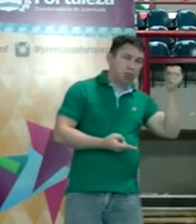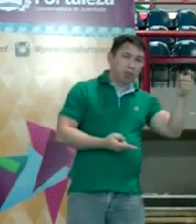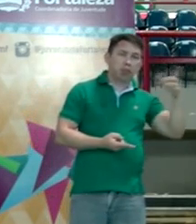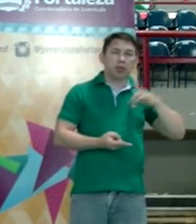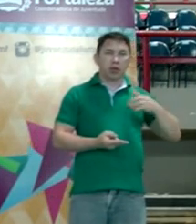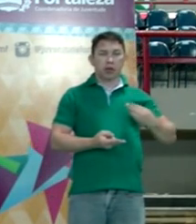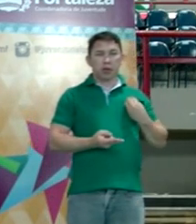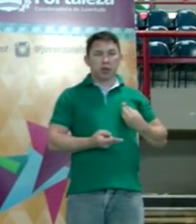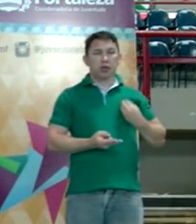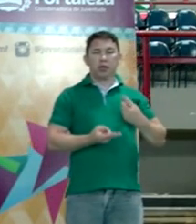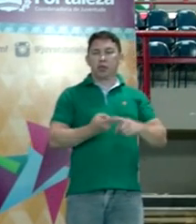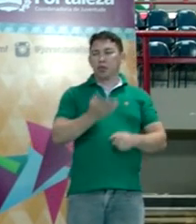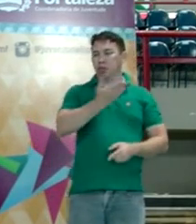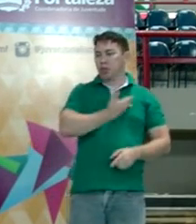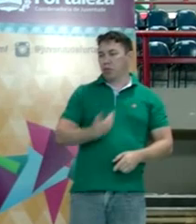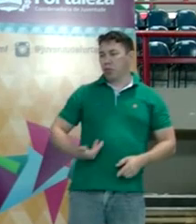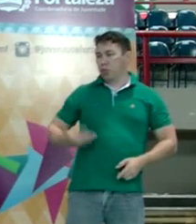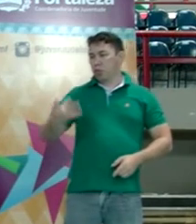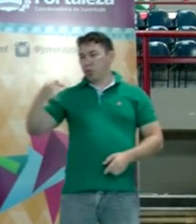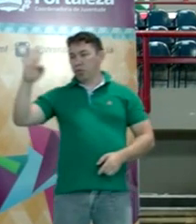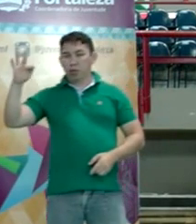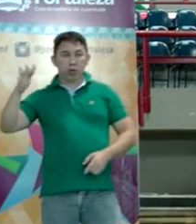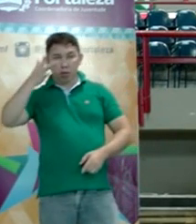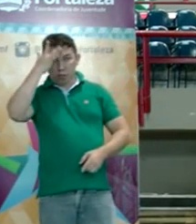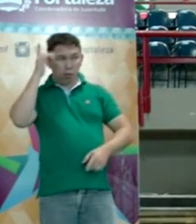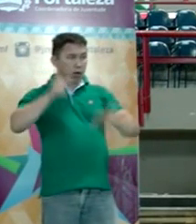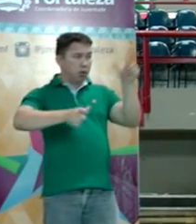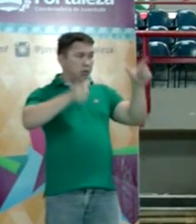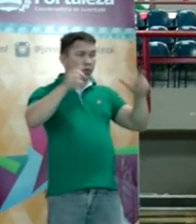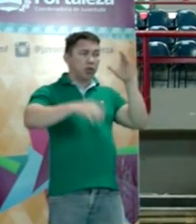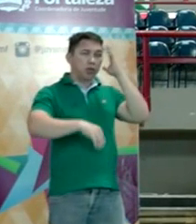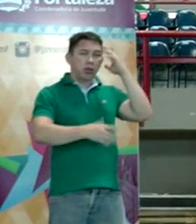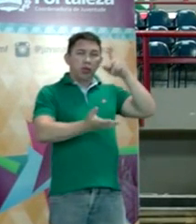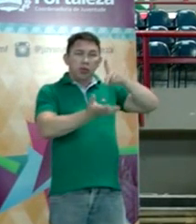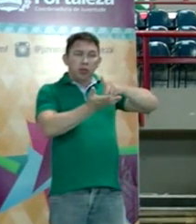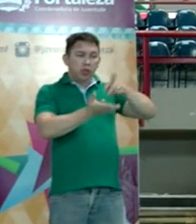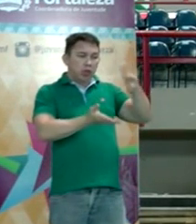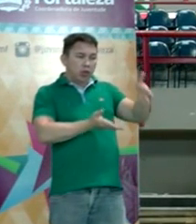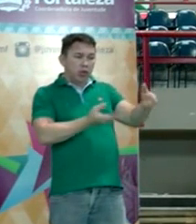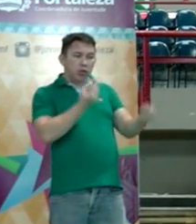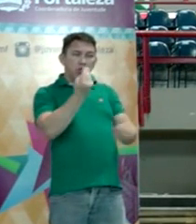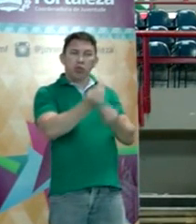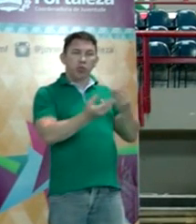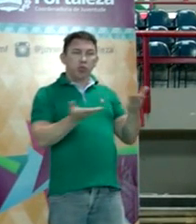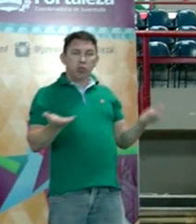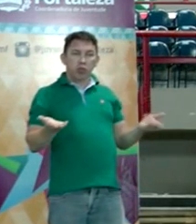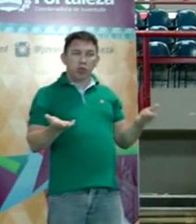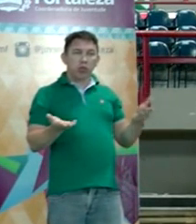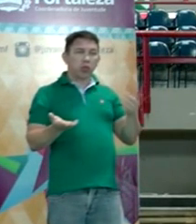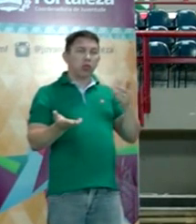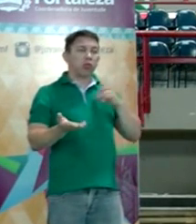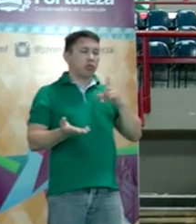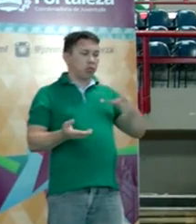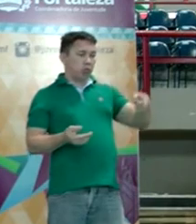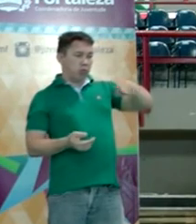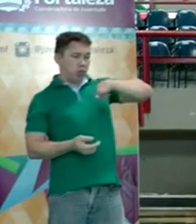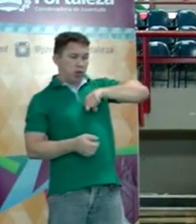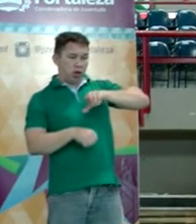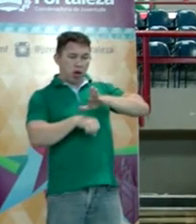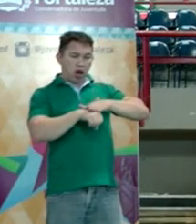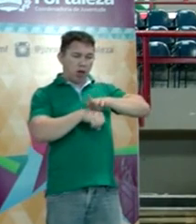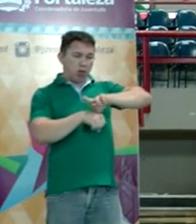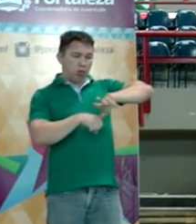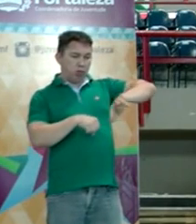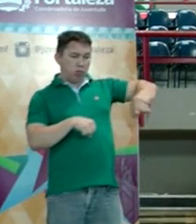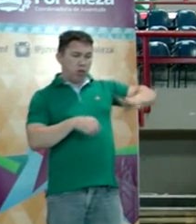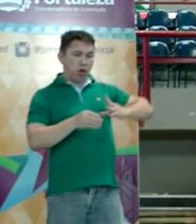coisa batida também do governo federal, para que as pessoas compreendam realmente que aquilo não funciona daquele jeito. Os males que são causados é para